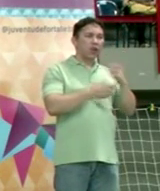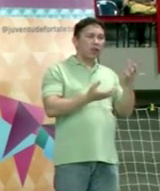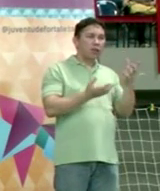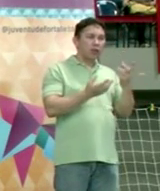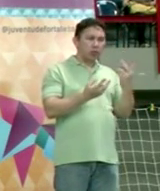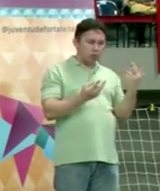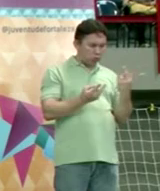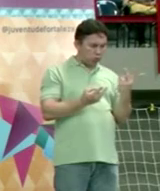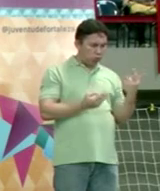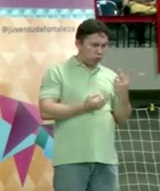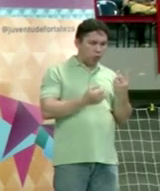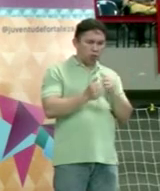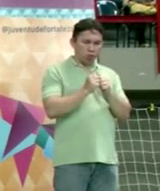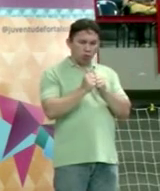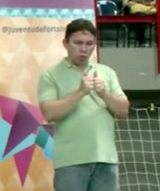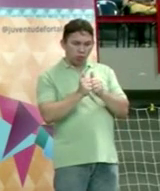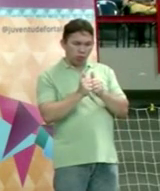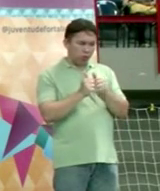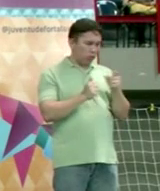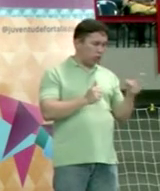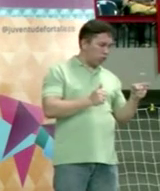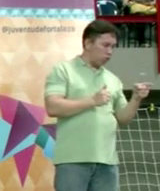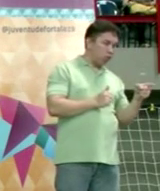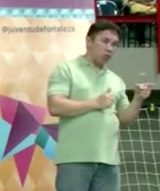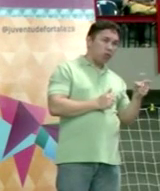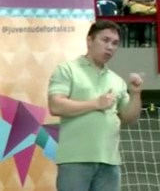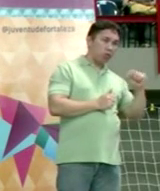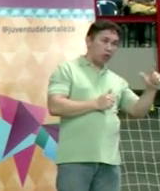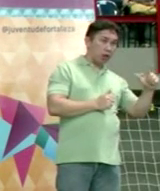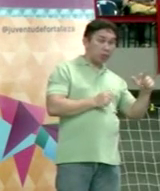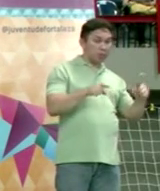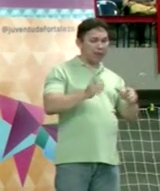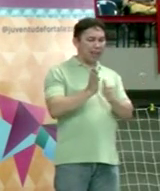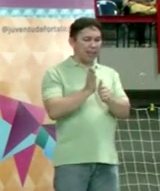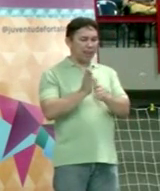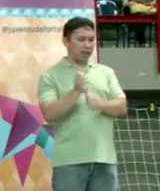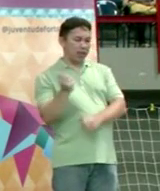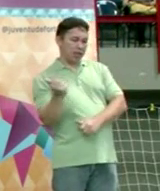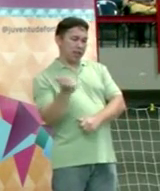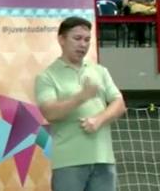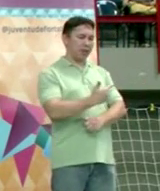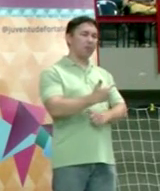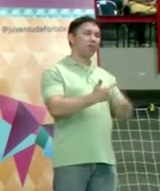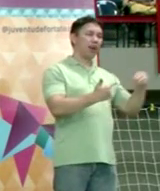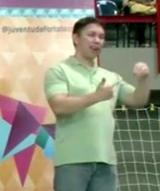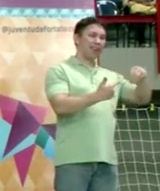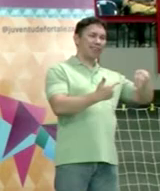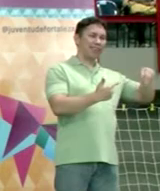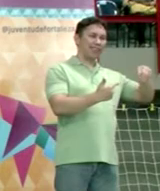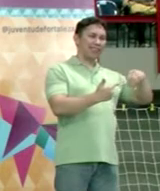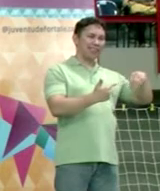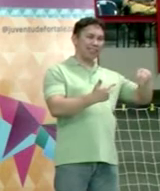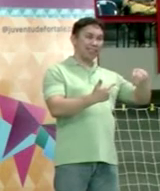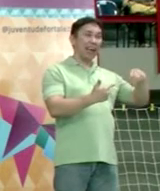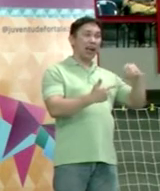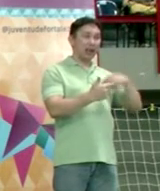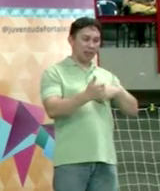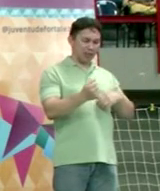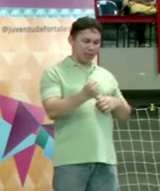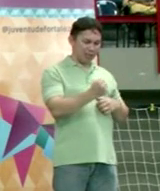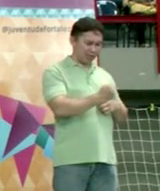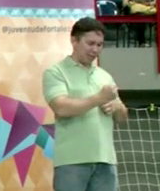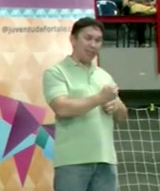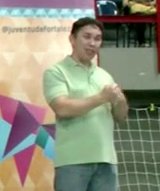Umidade. Só que o amido, ele é mais higroscópico do que o sal. Então, o arroz,